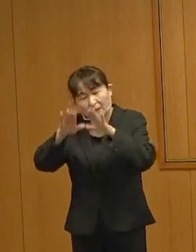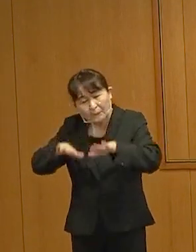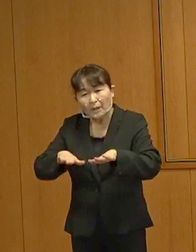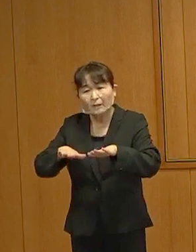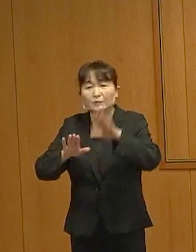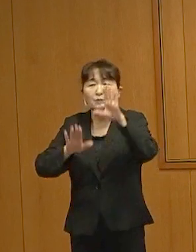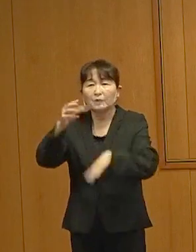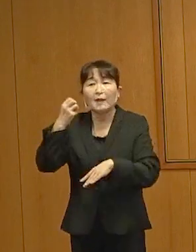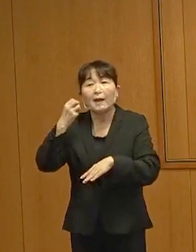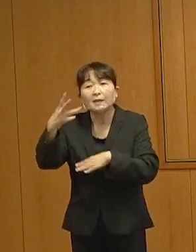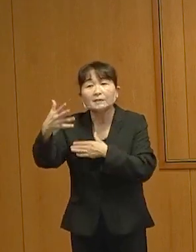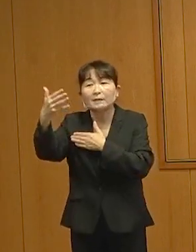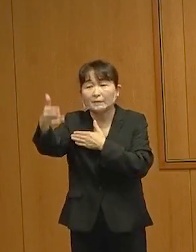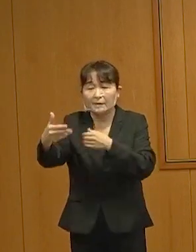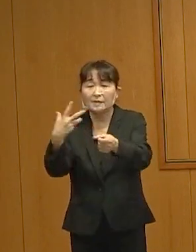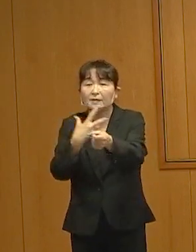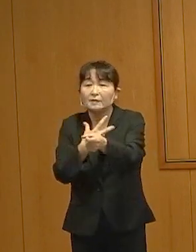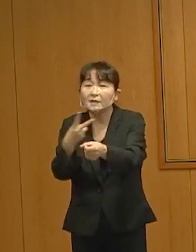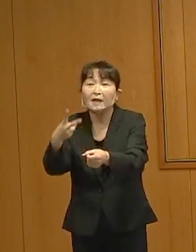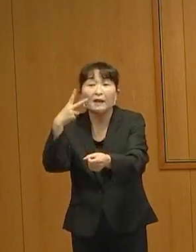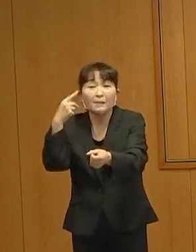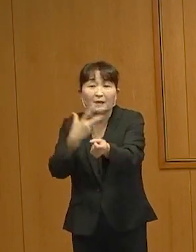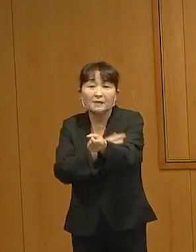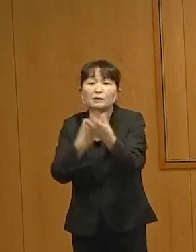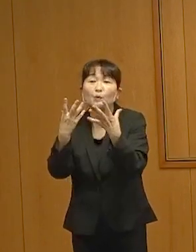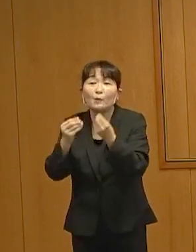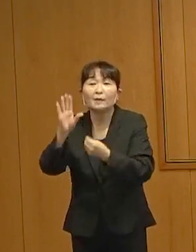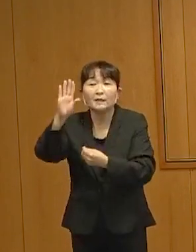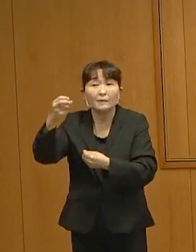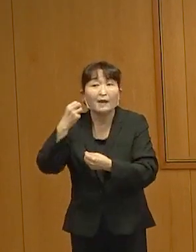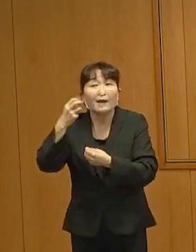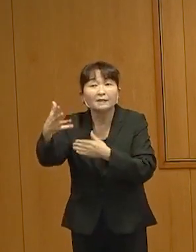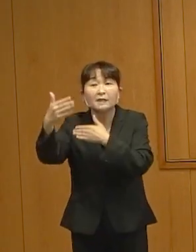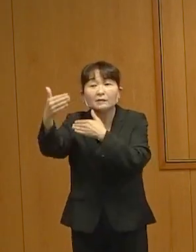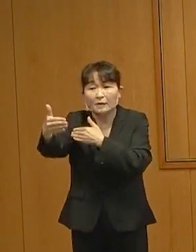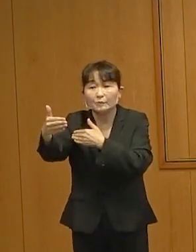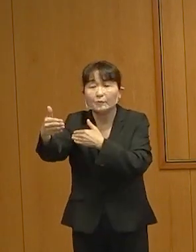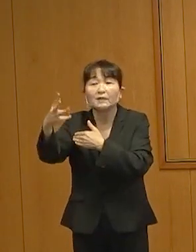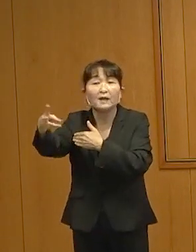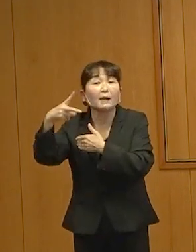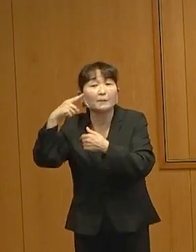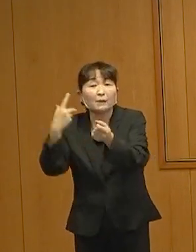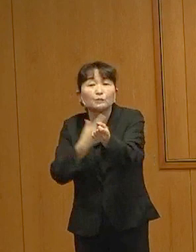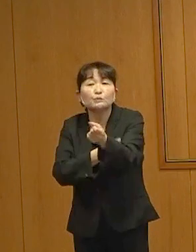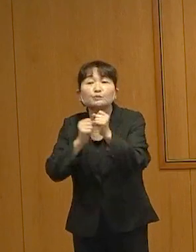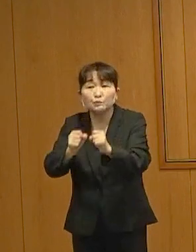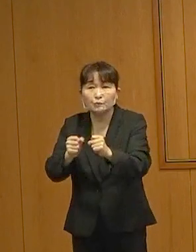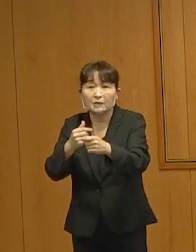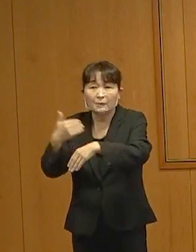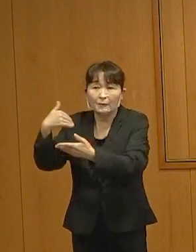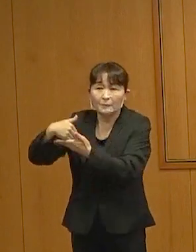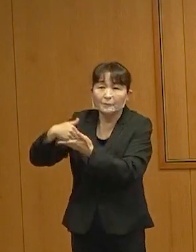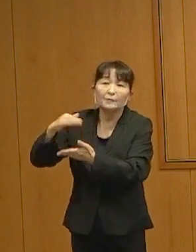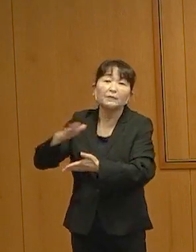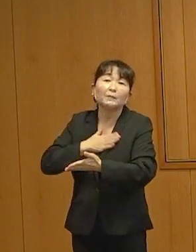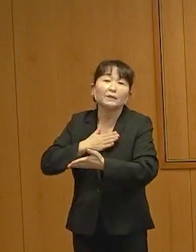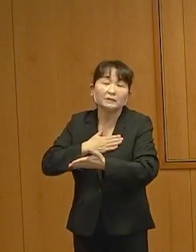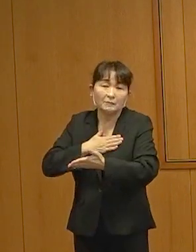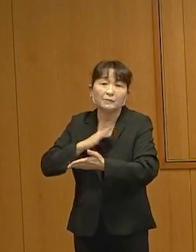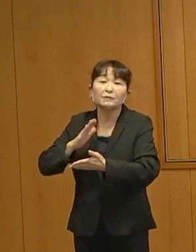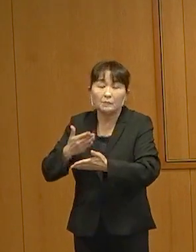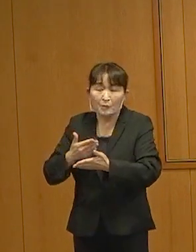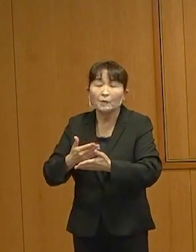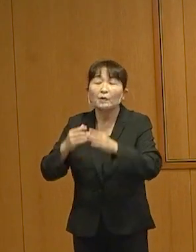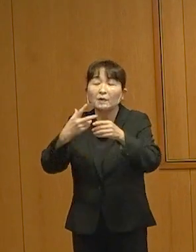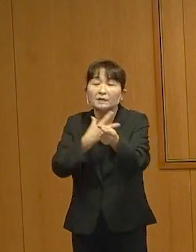からというのがまだしっかりと私どもも把握しておりませんけど、やっぱり接種の時期に合わせます